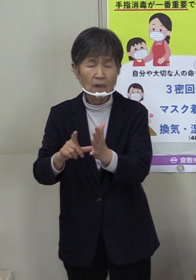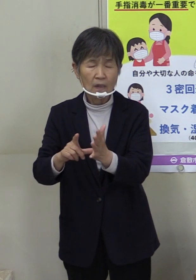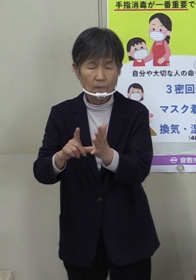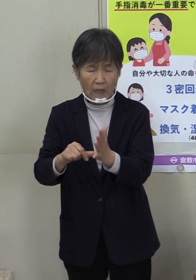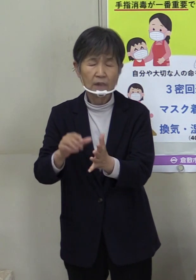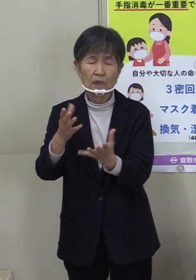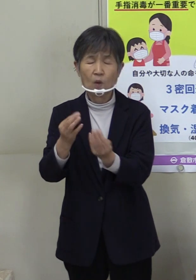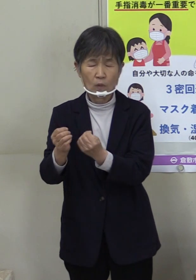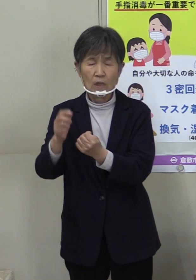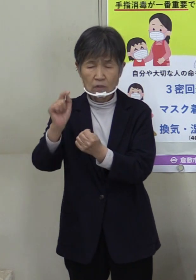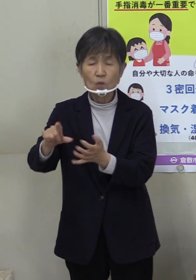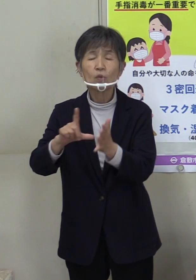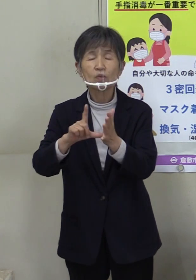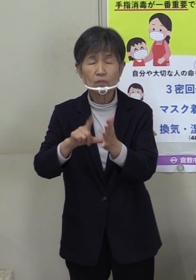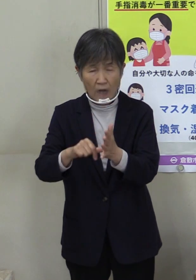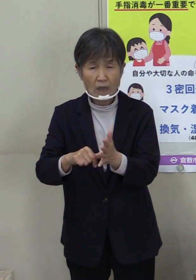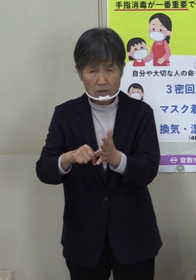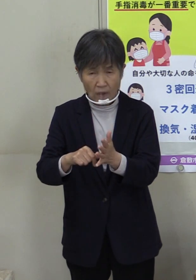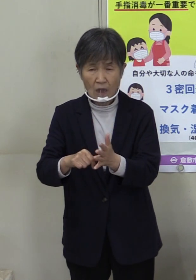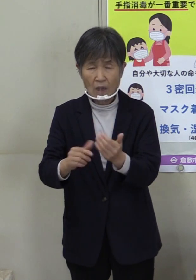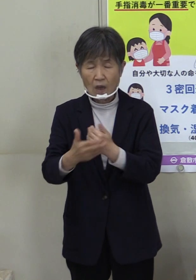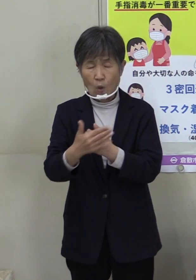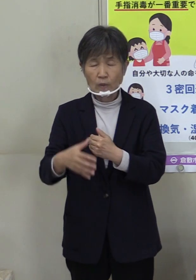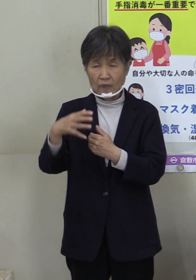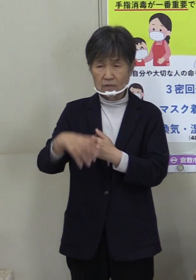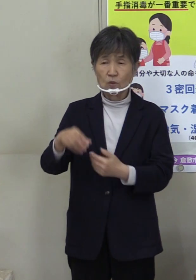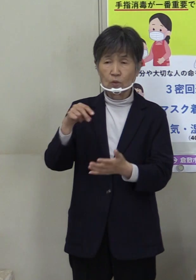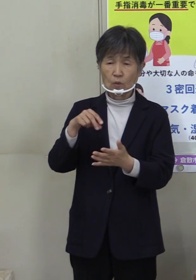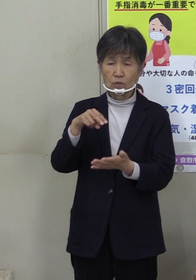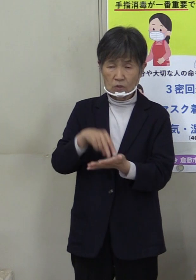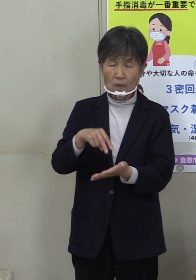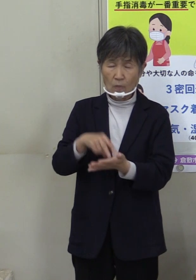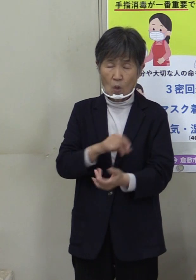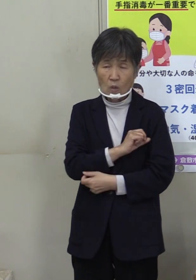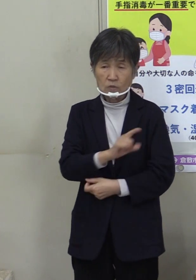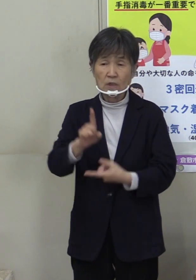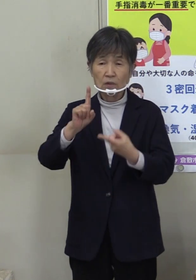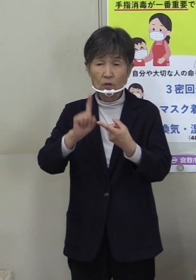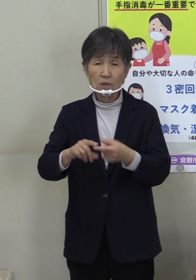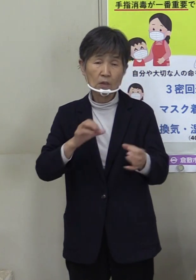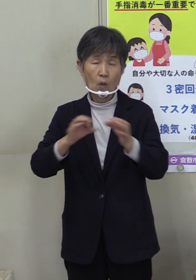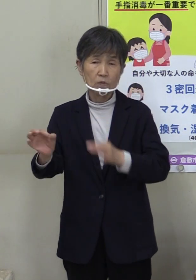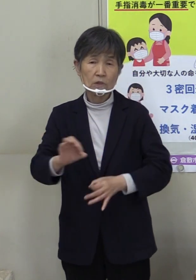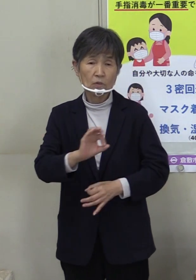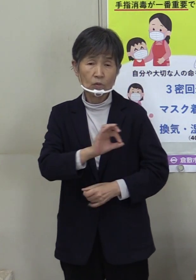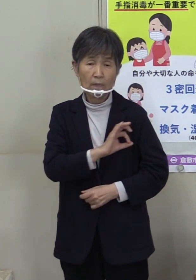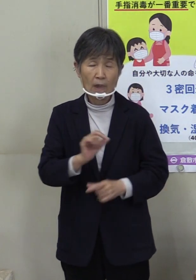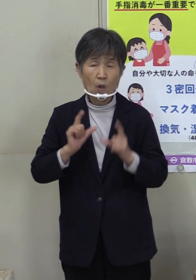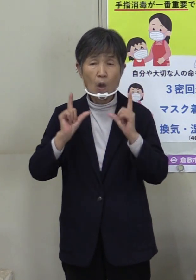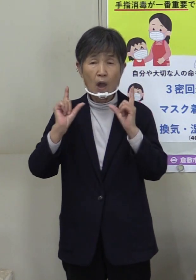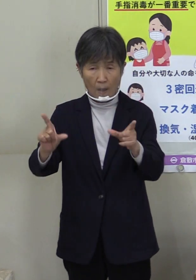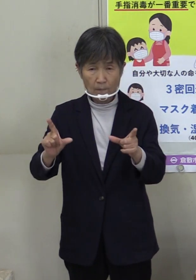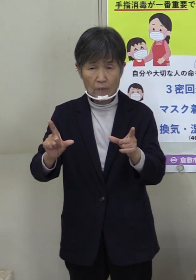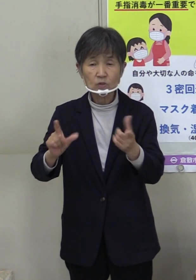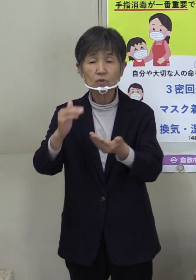、そういう場合であればこちらとしても積極的にお店の名前を公表することで